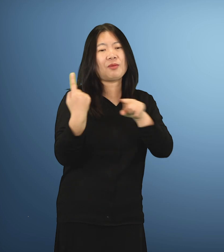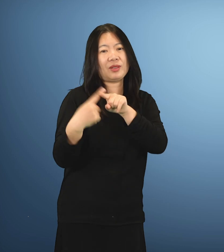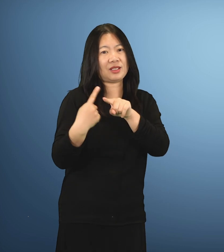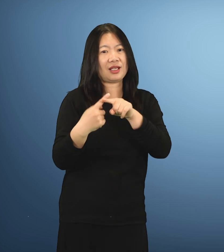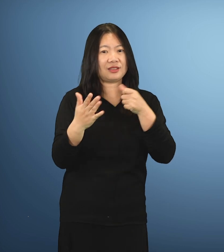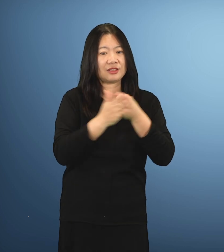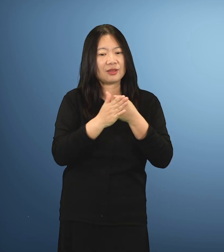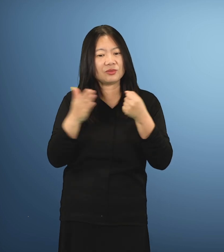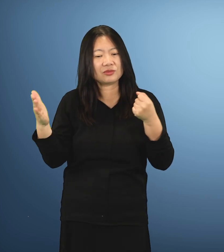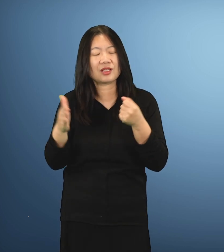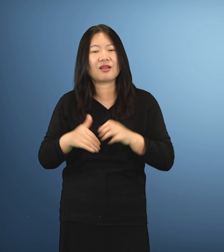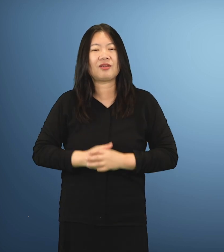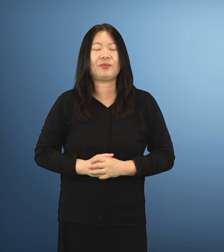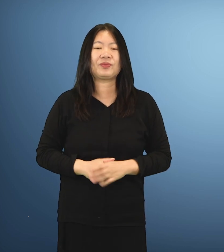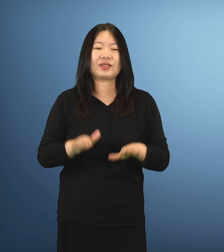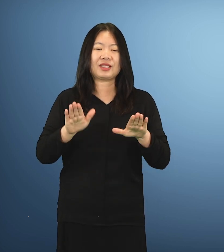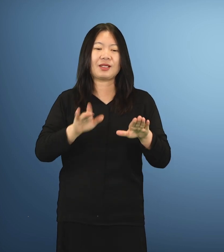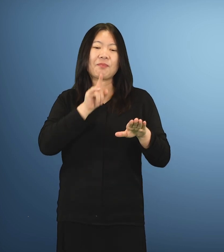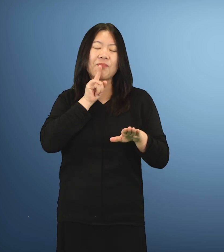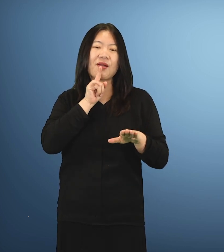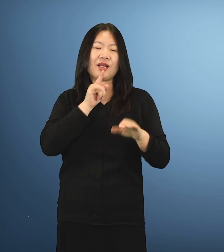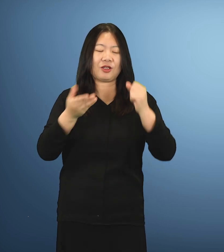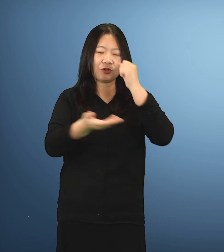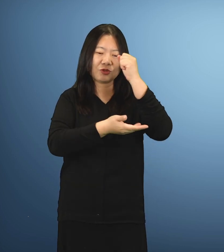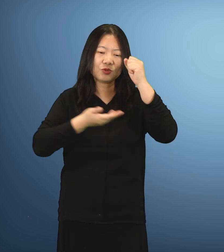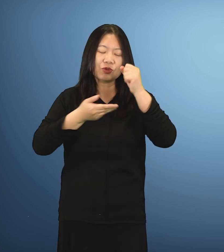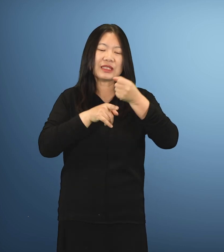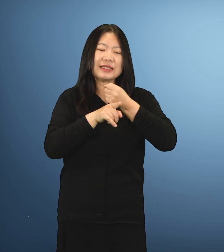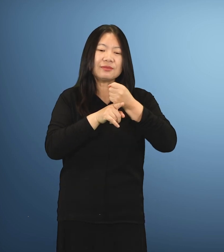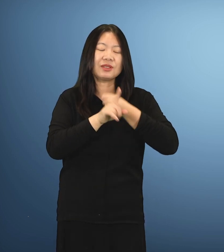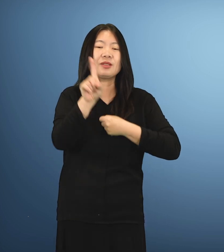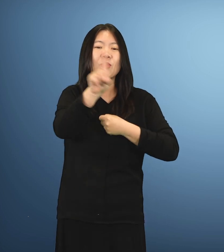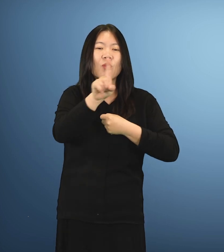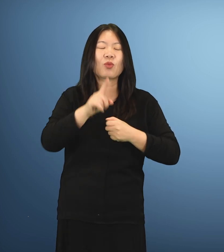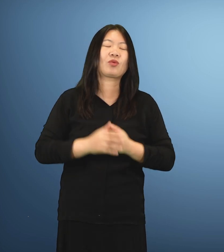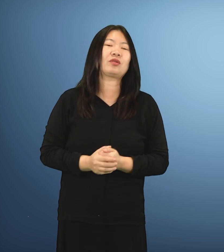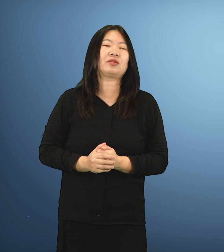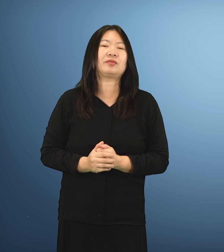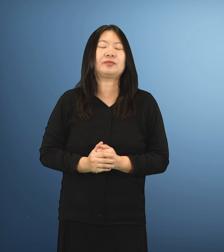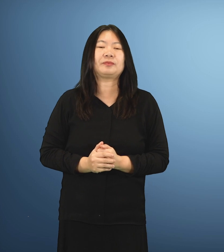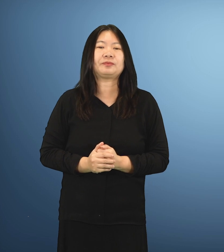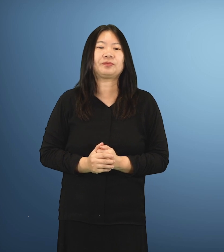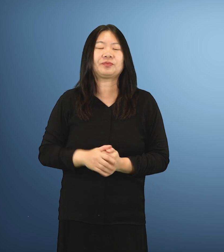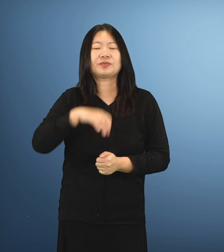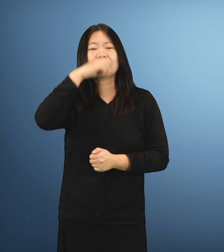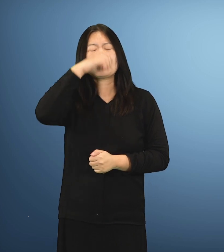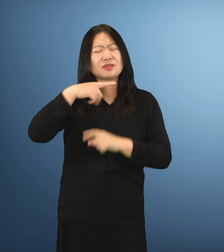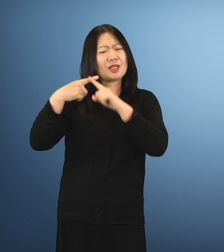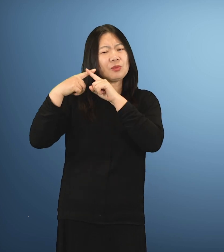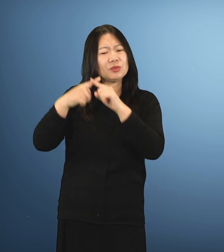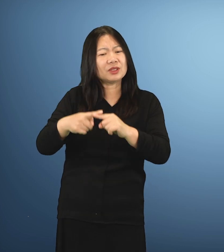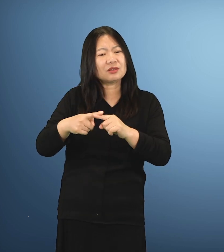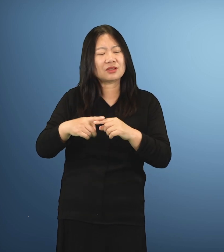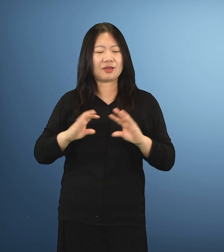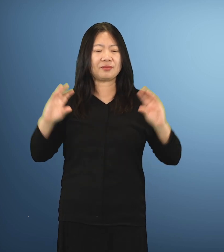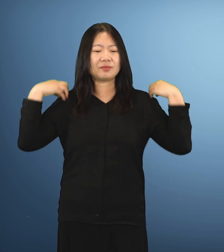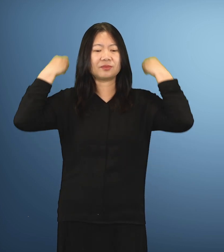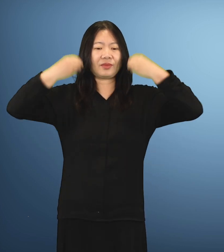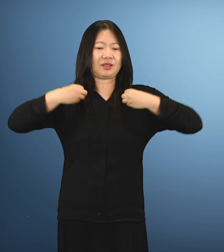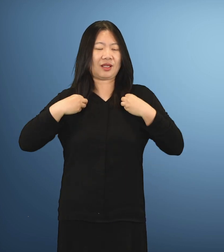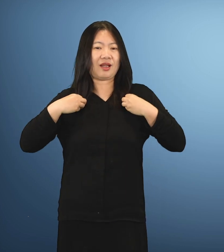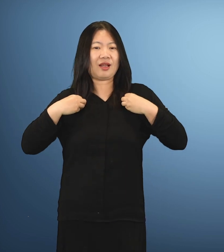그러니까 여기서 말하는 추수의 개념은 그냥 무작정 배낭